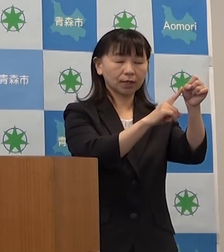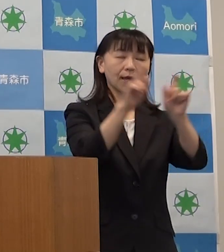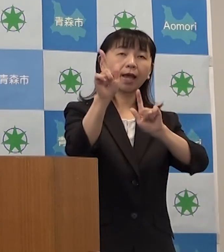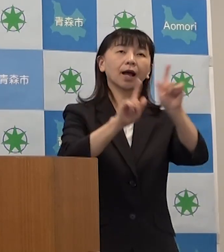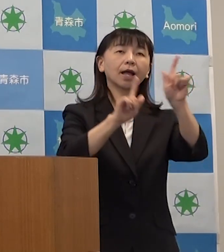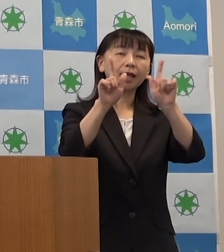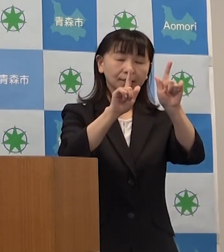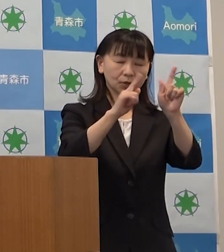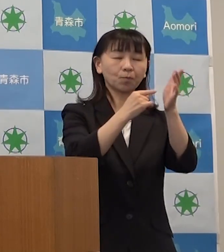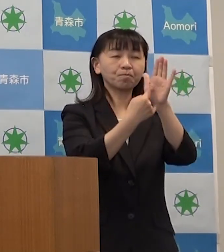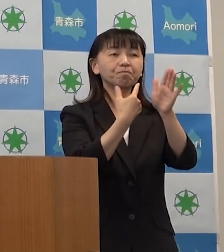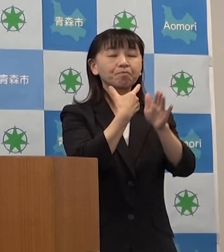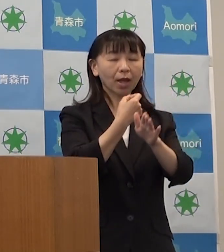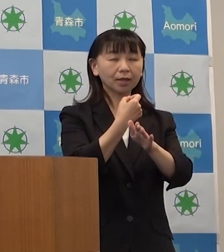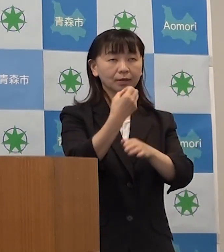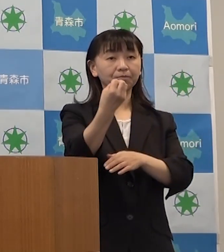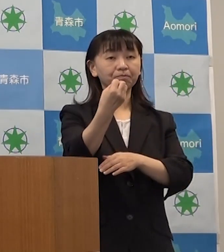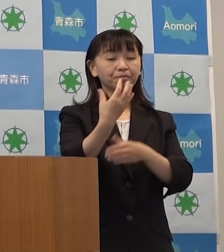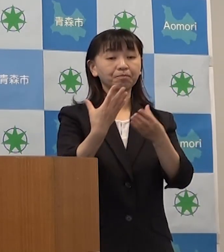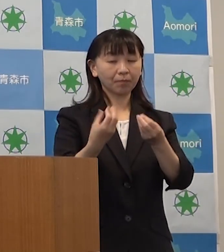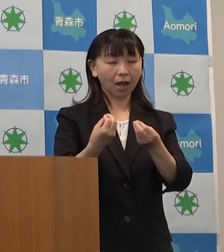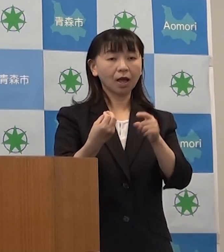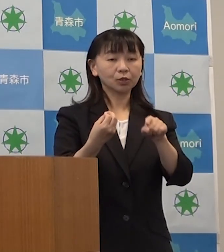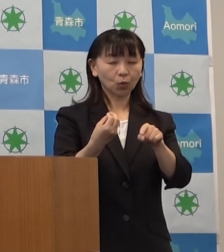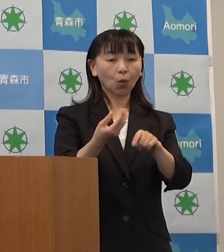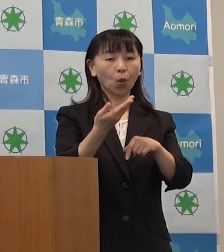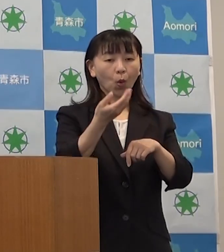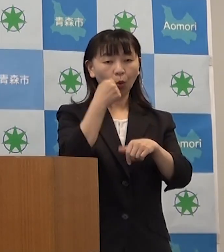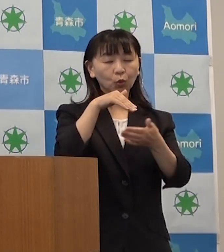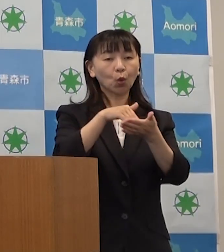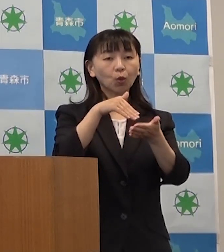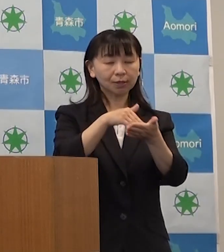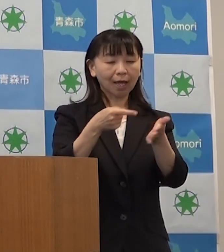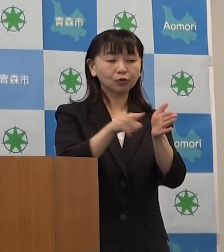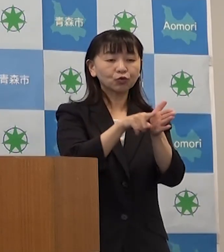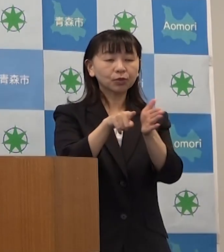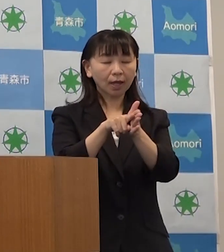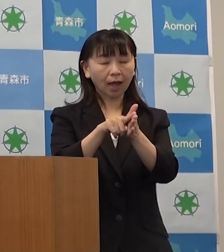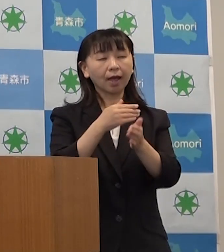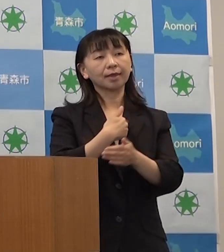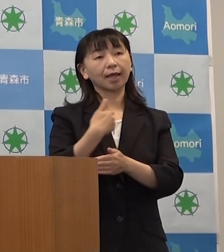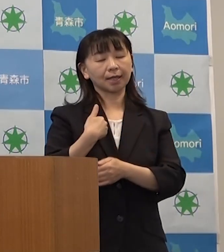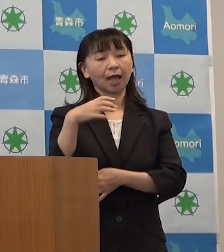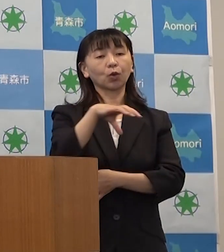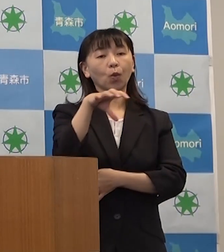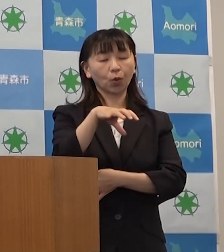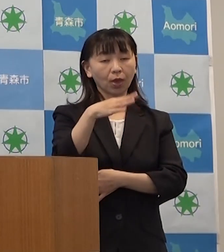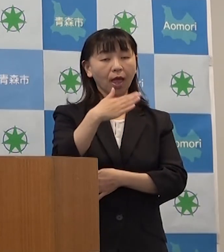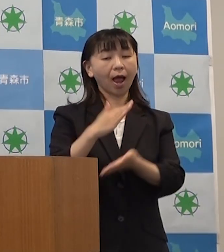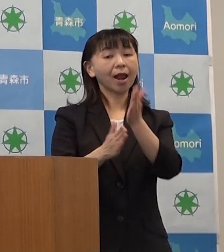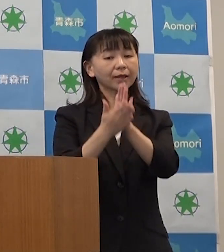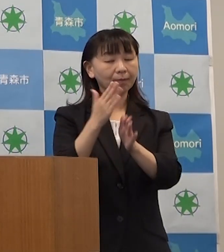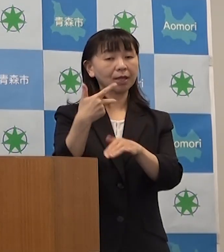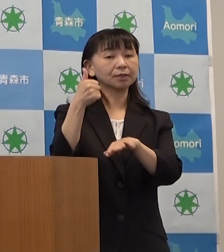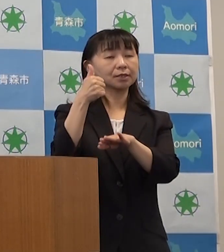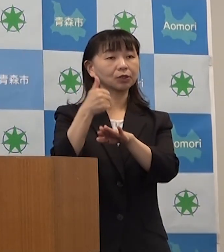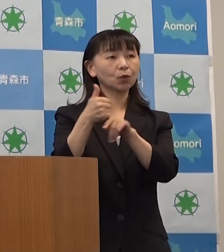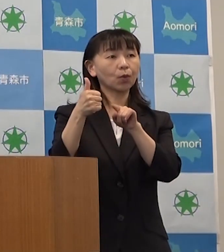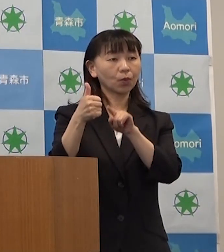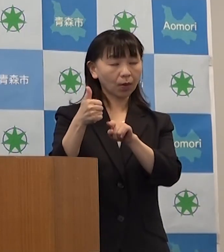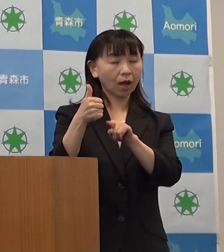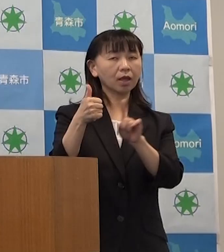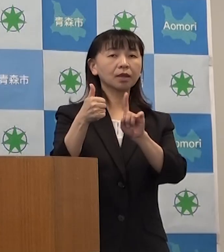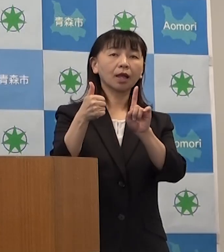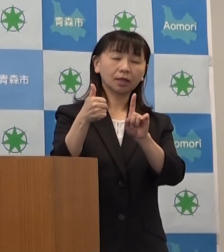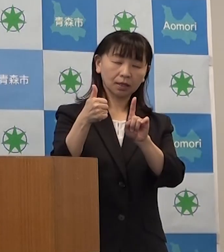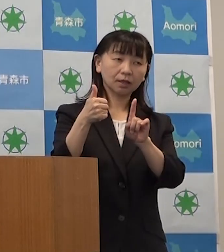をということであったんですが、はいはい、改めてその予算付けができてきた段階でですね、今改めて市長の中ではどういうアウトプット、